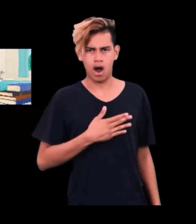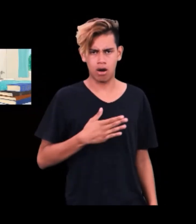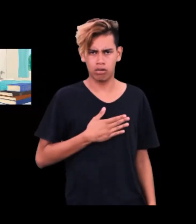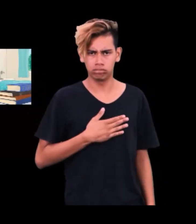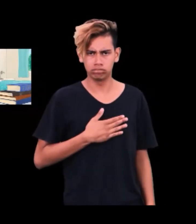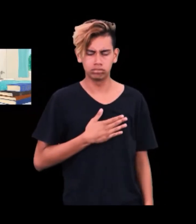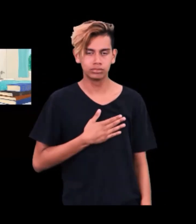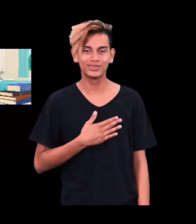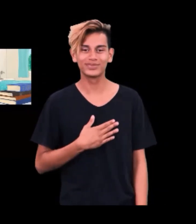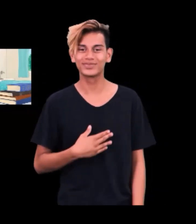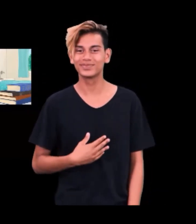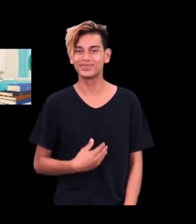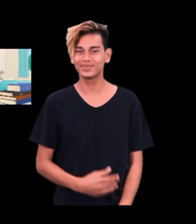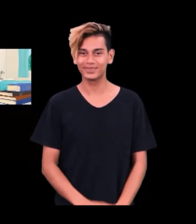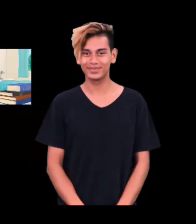ahau.